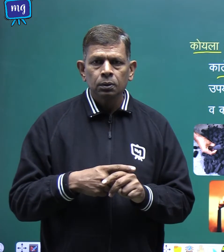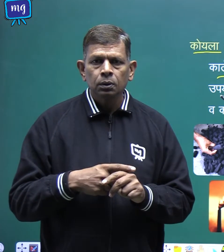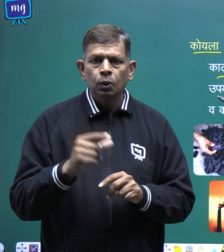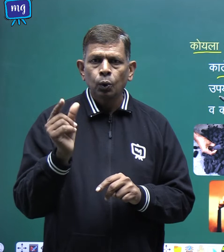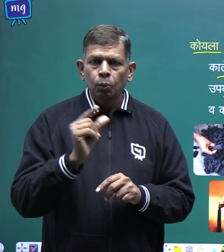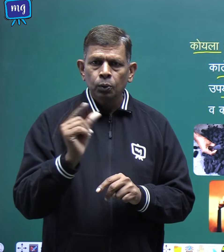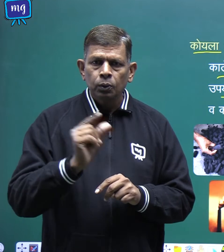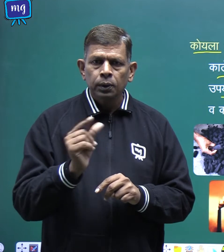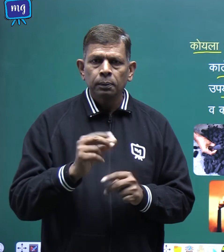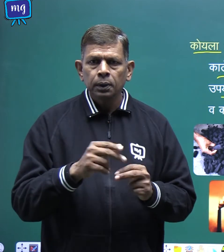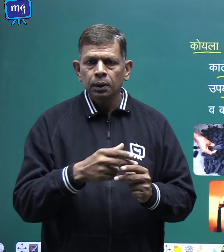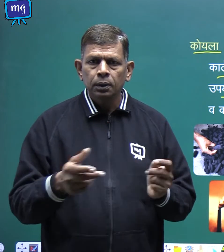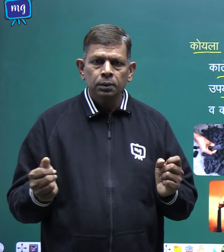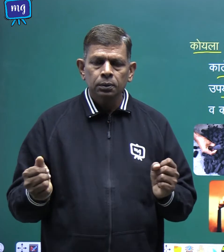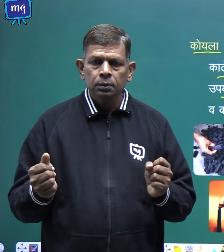उपयोगी पदार्थ